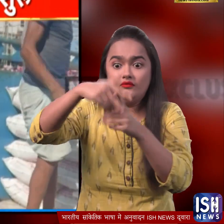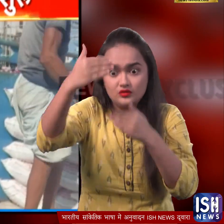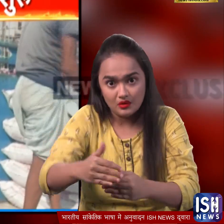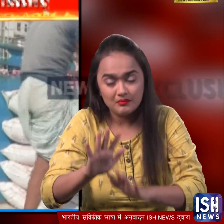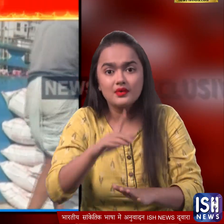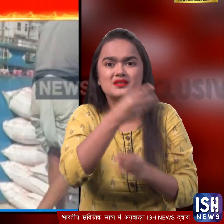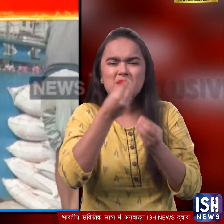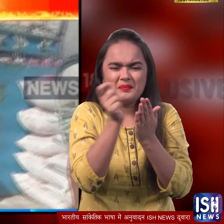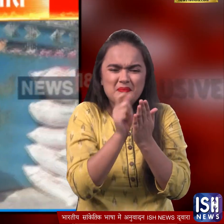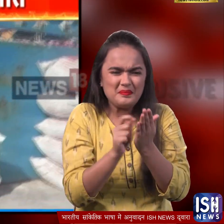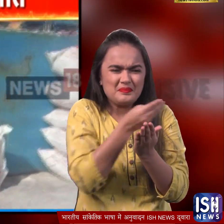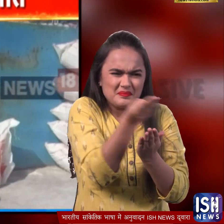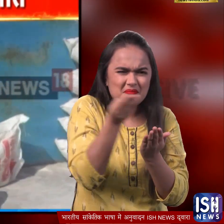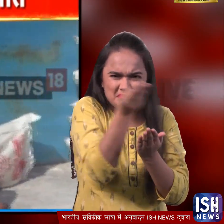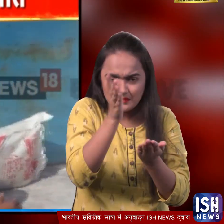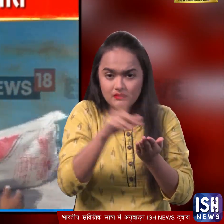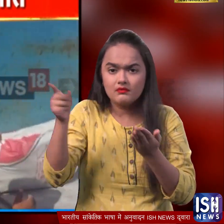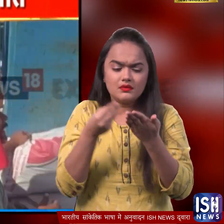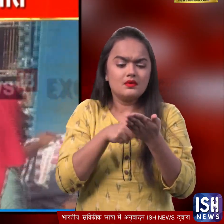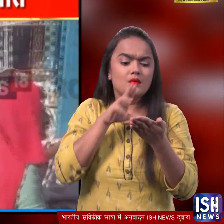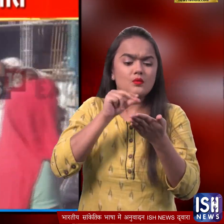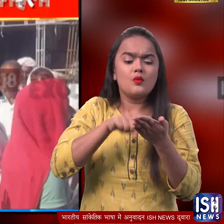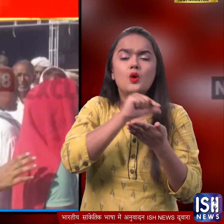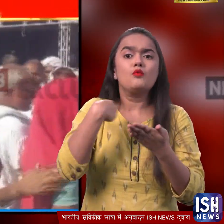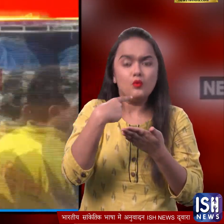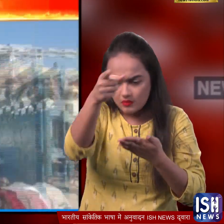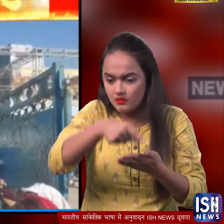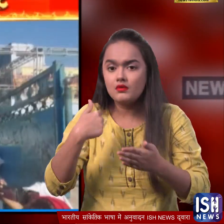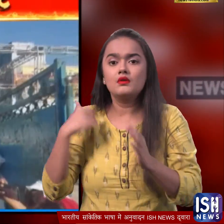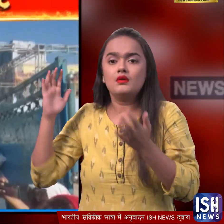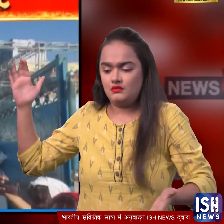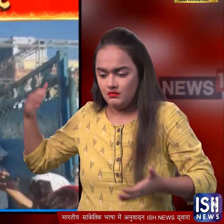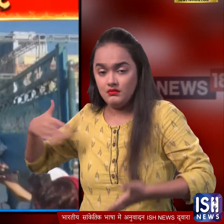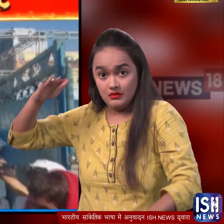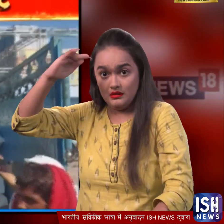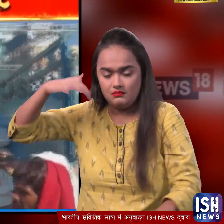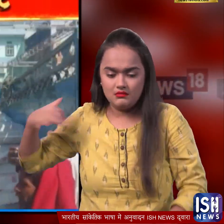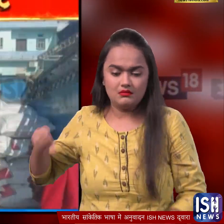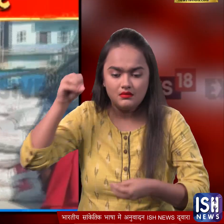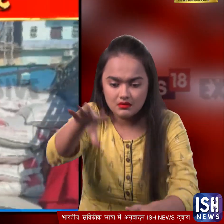के लिए दस्तावेज जमा किए थे उनका नाम पुकार कर उन्हें खाद दी जाने लगी।